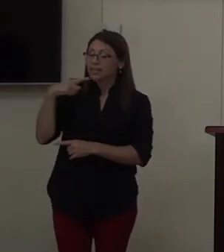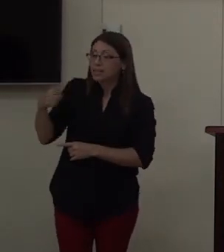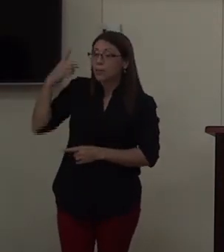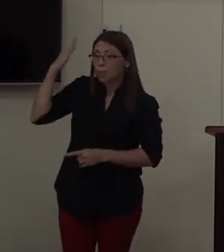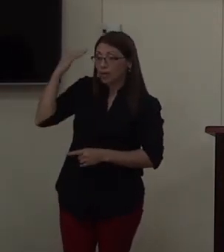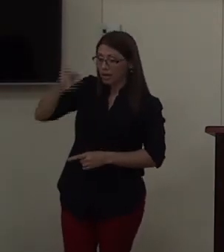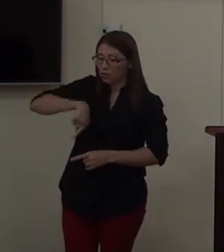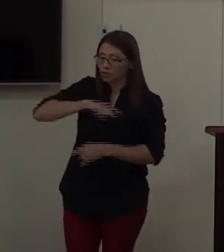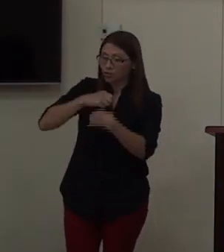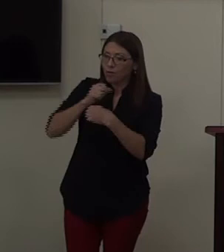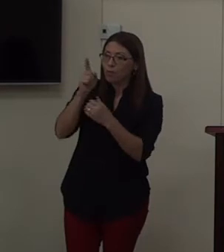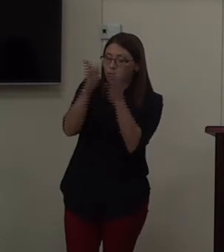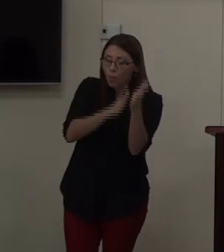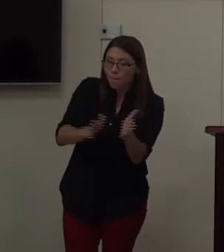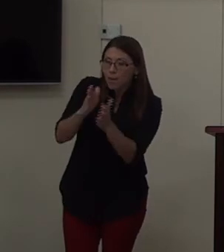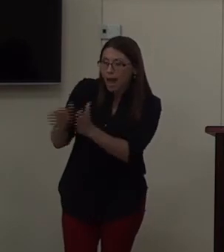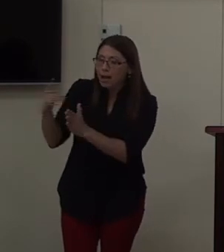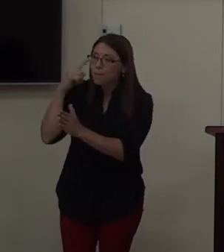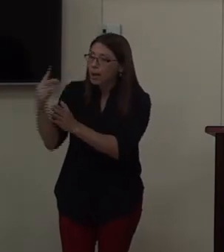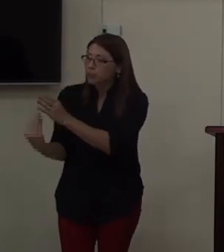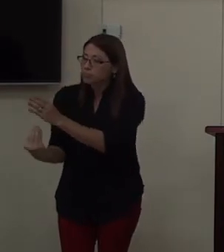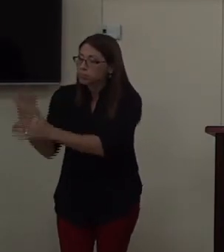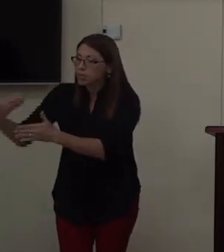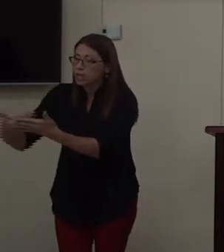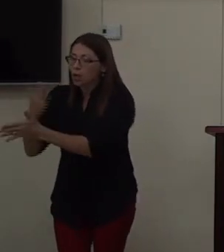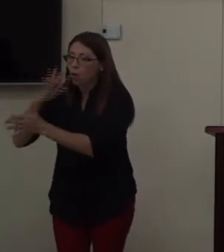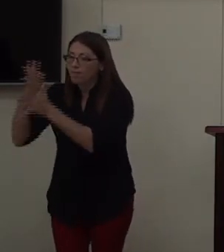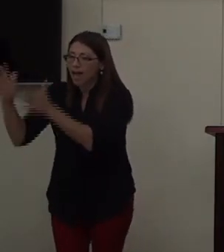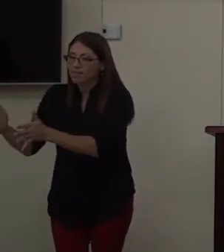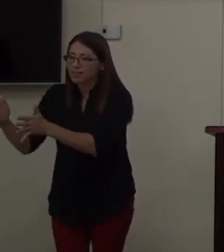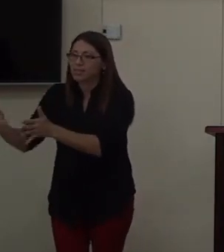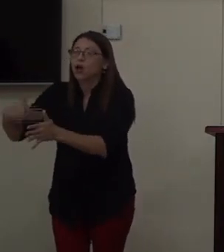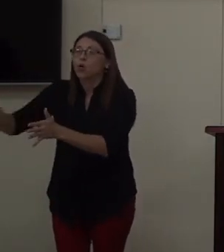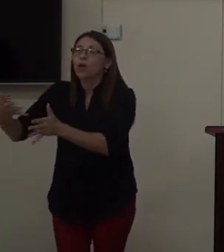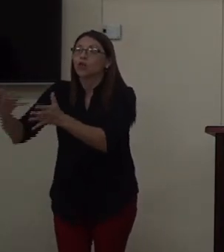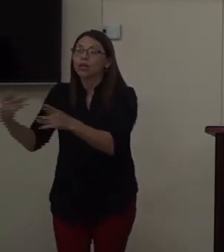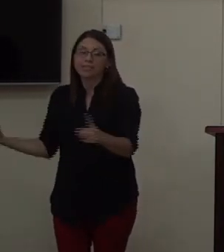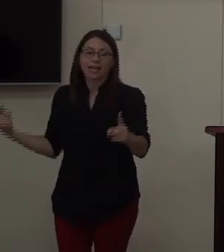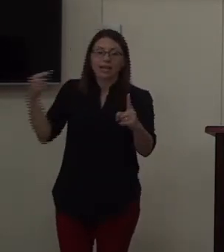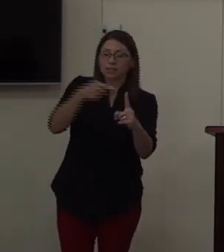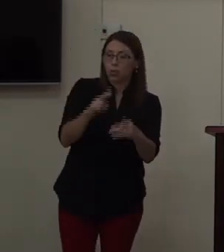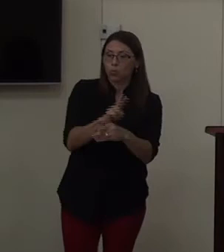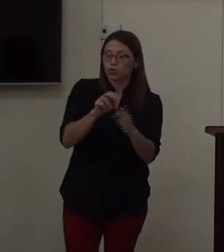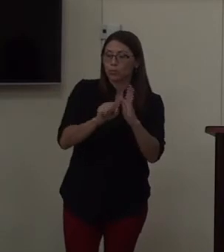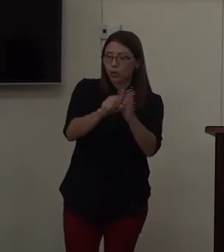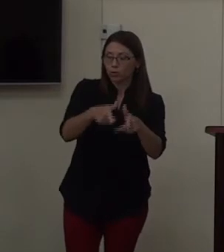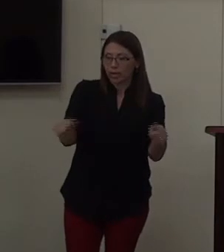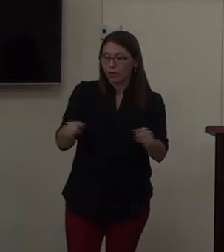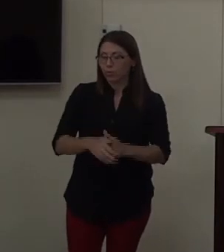un plan para crear neohablantes cuando lo que se quiere es usos simbólicos de la lengua, por